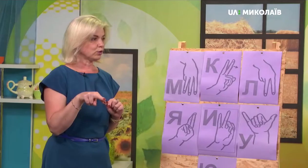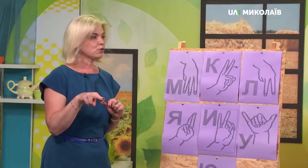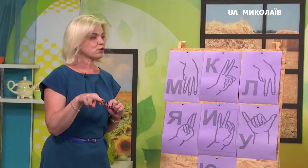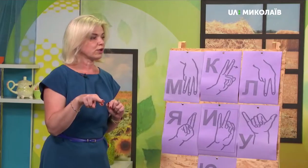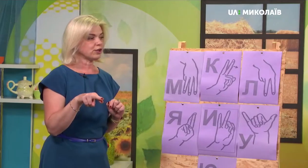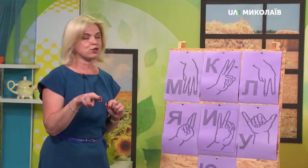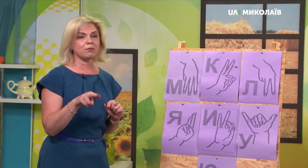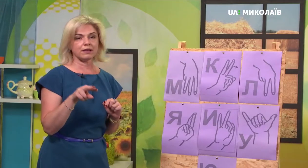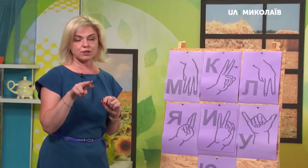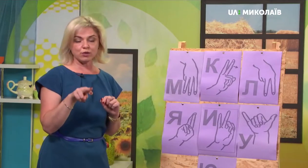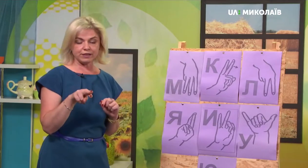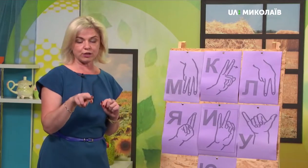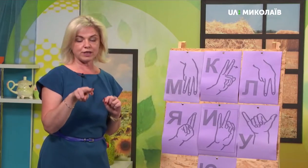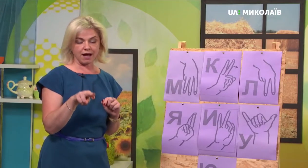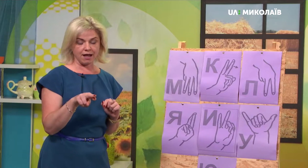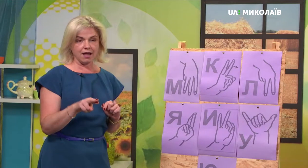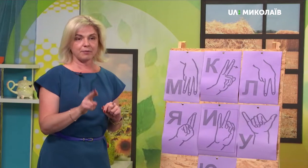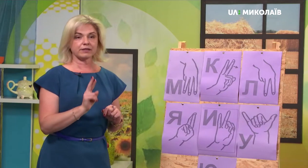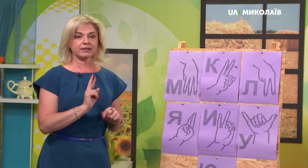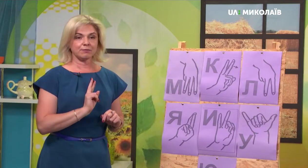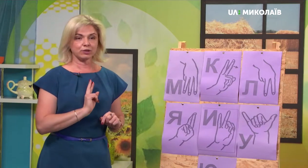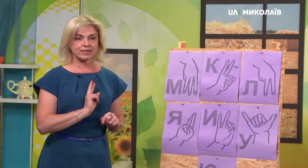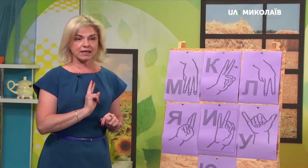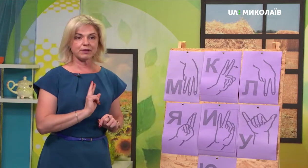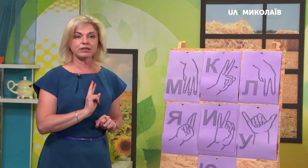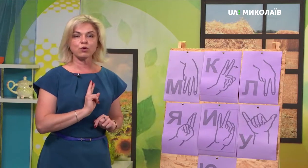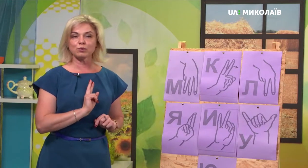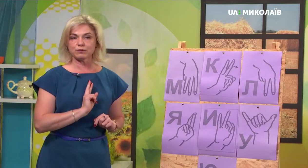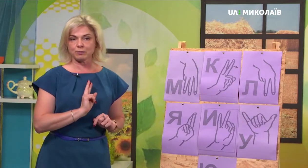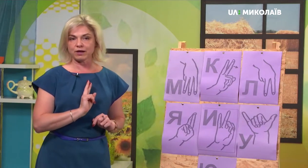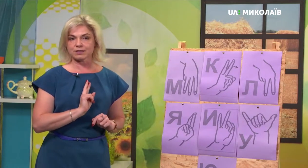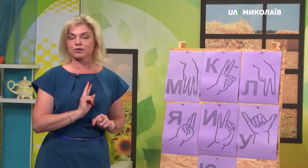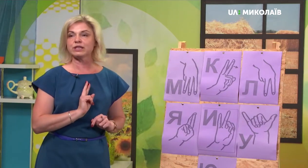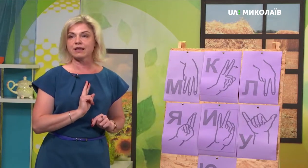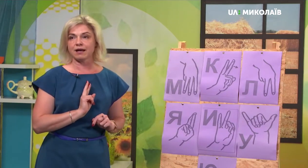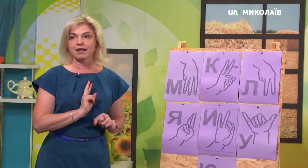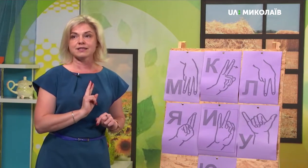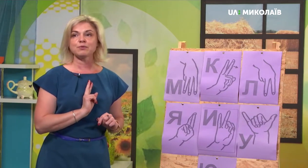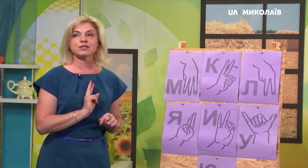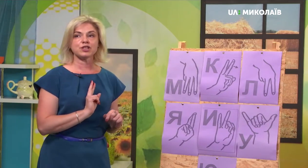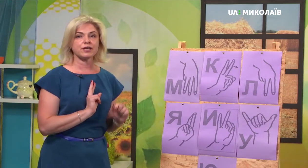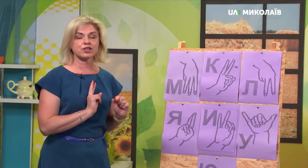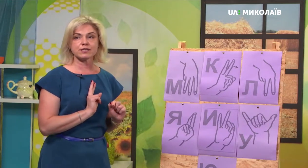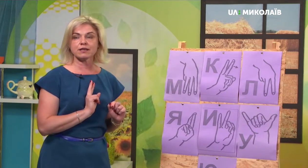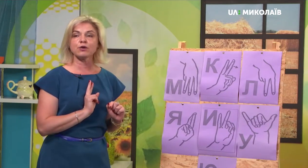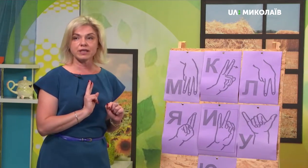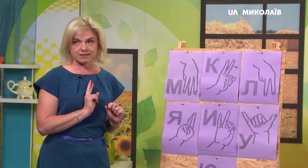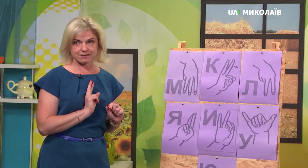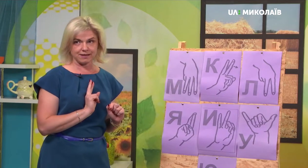що, якщо ми цю літеру «Я» прикладемо до себе і таку будемо показувати «Я», це позначає жест «егоїст».